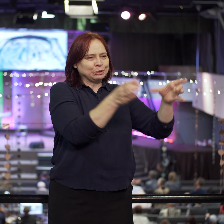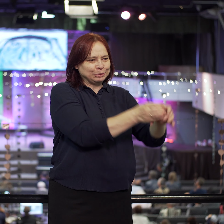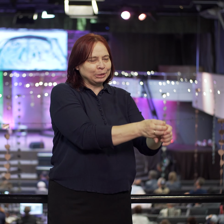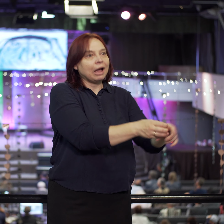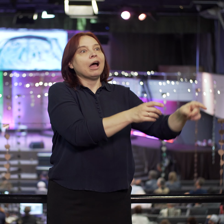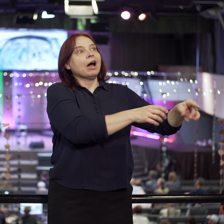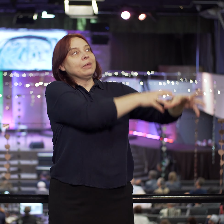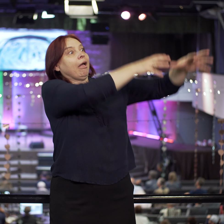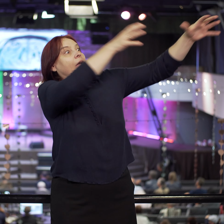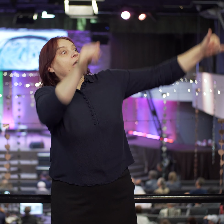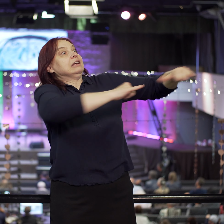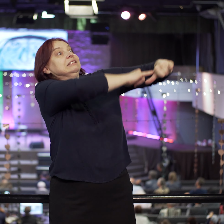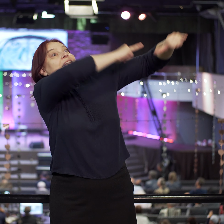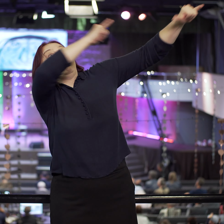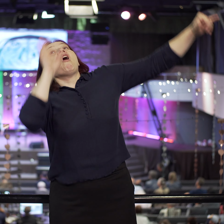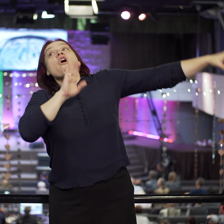стали переливаться.